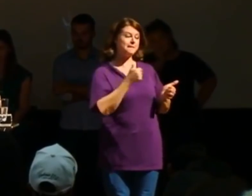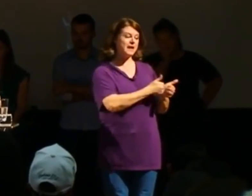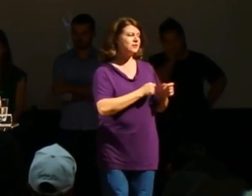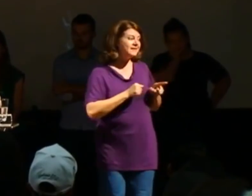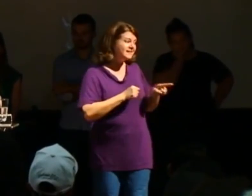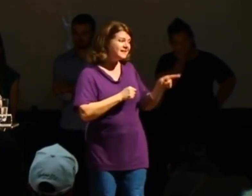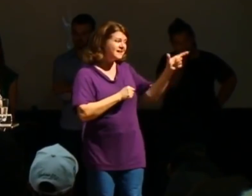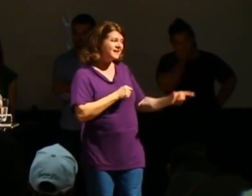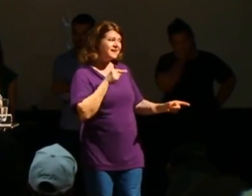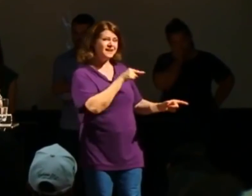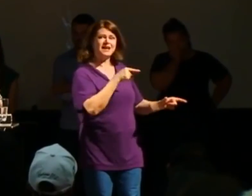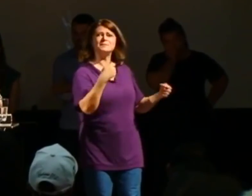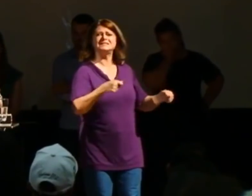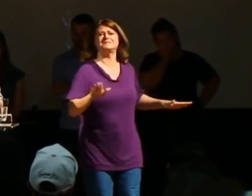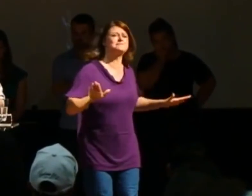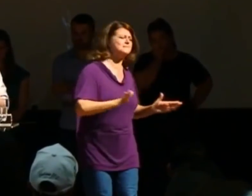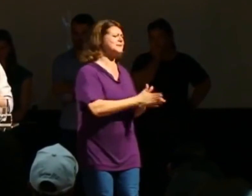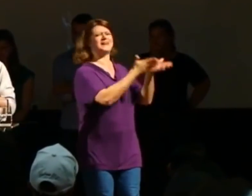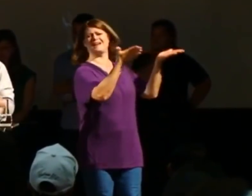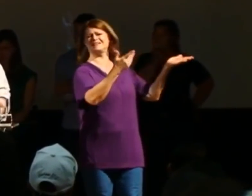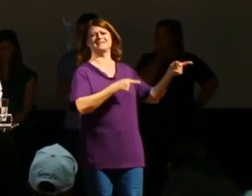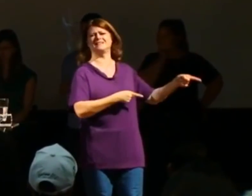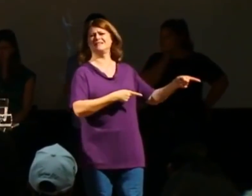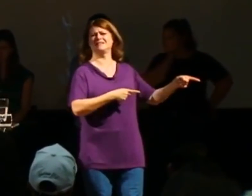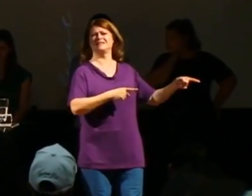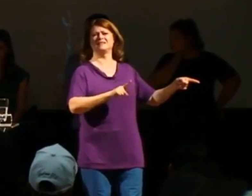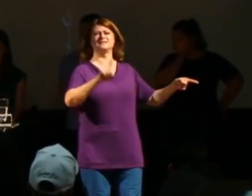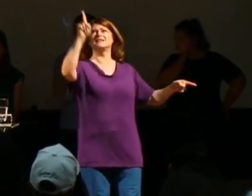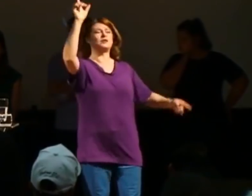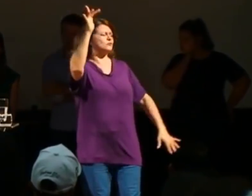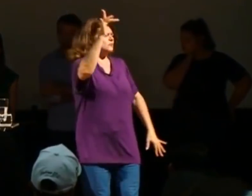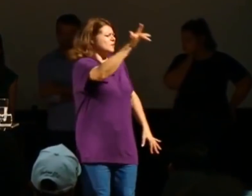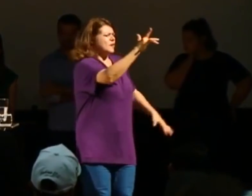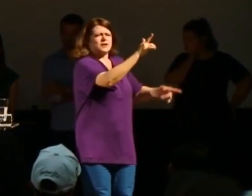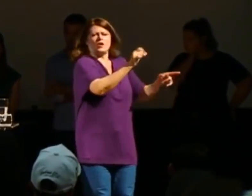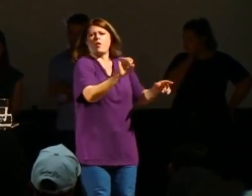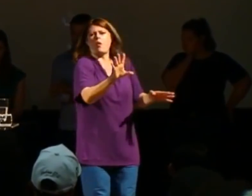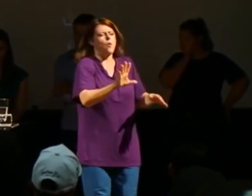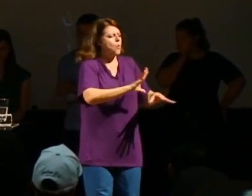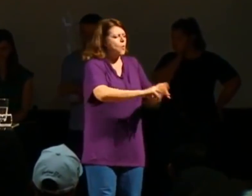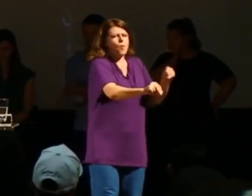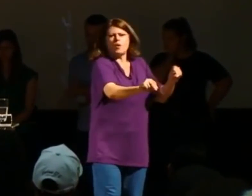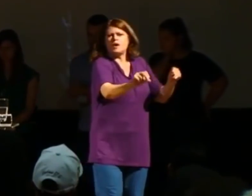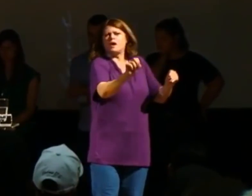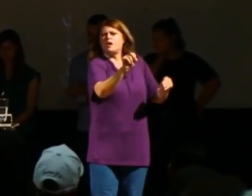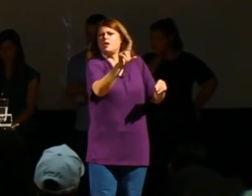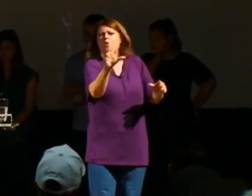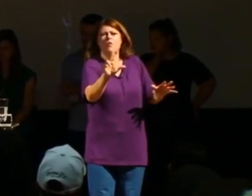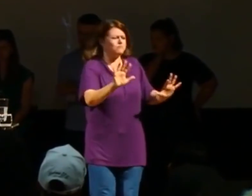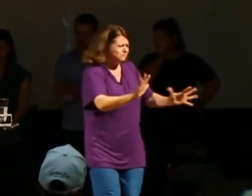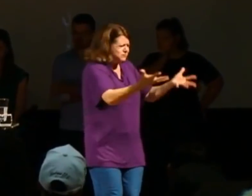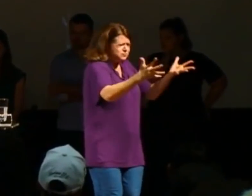Precisa que Deus toque nele para encorajar ele, para desentupir ele de tudo que é